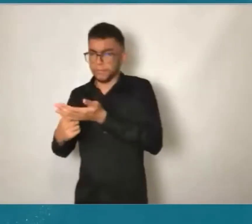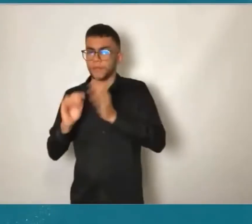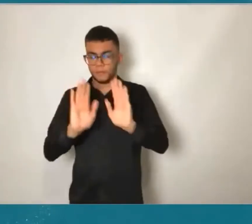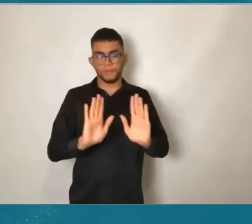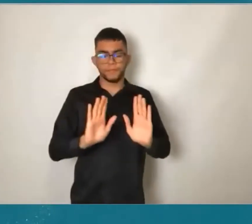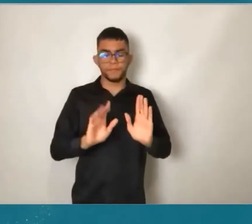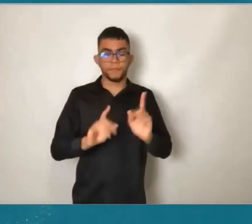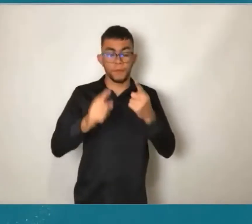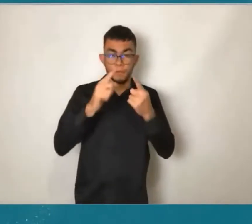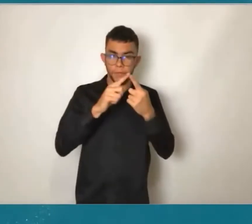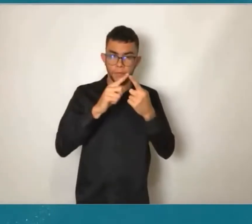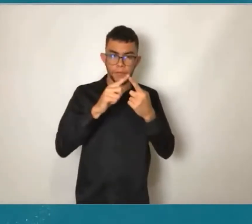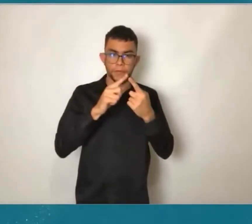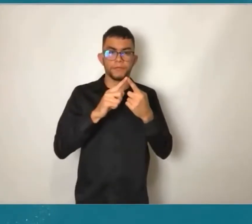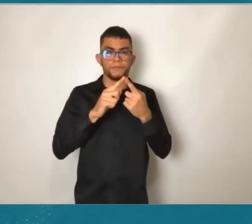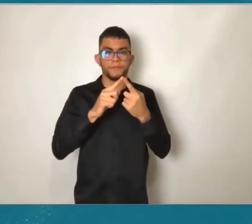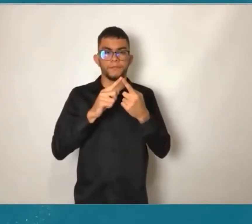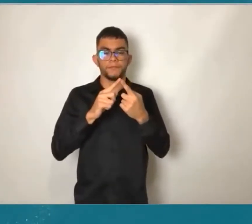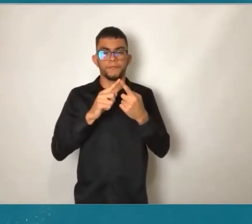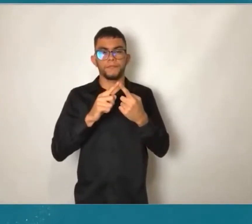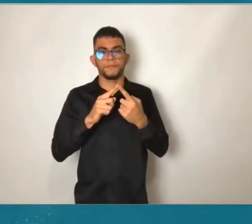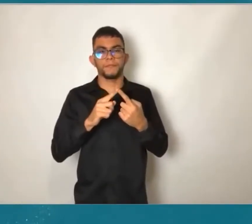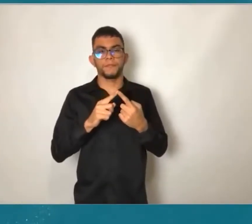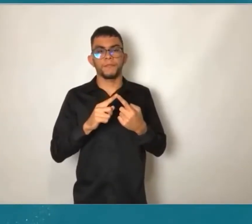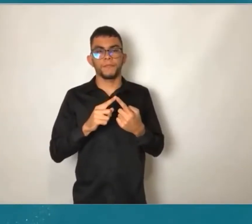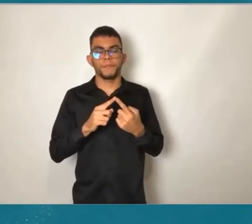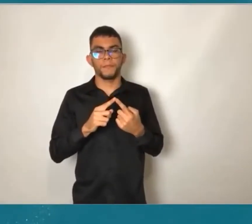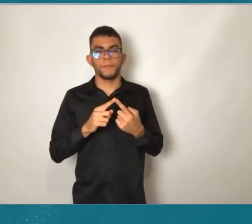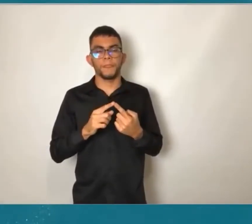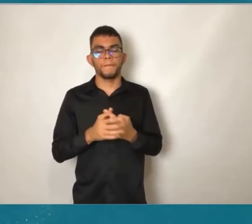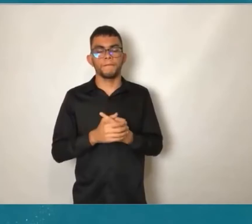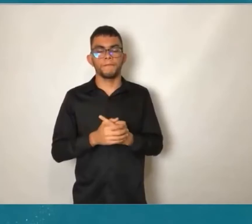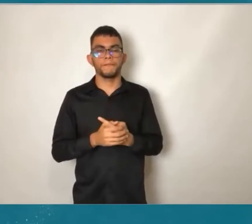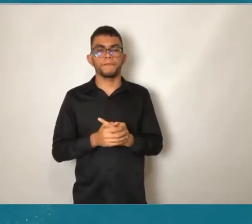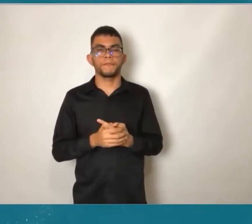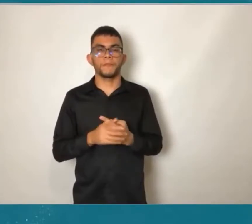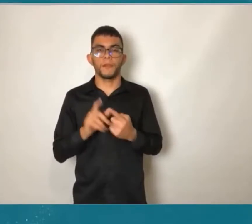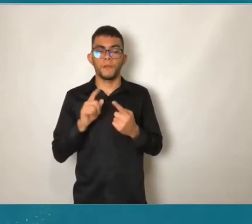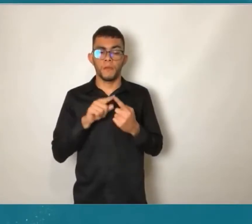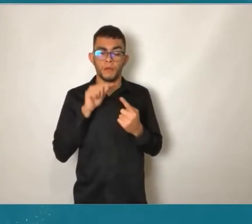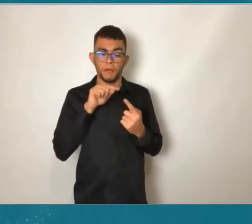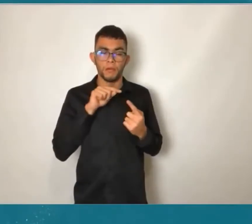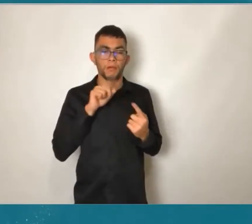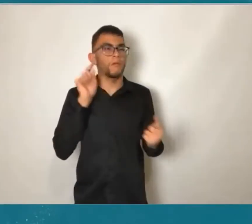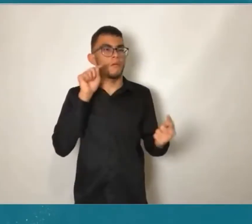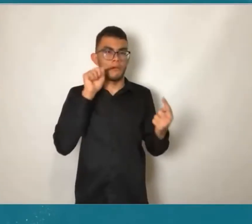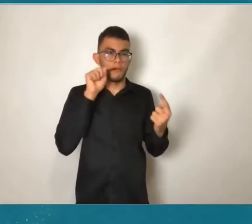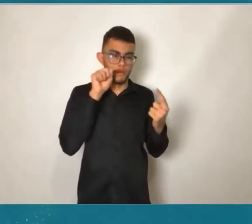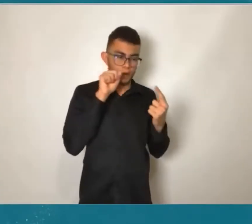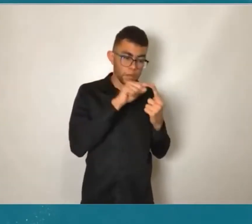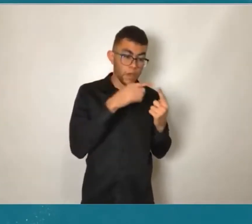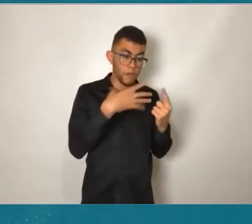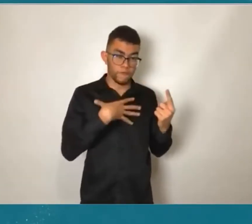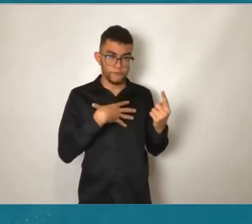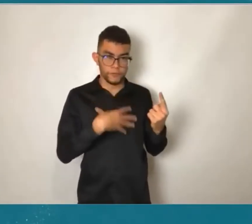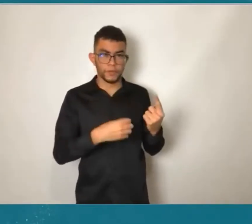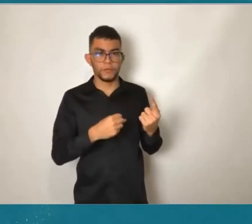Posso orar por você? E cuidar das pessoas? dos contatos que vêm para a